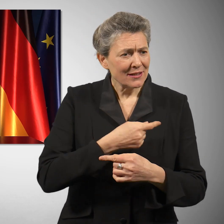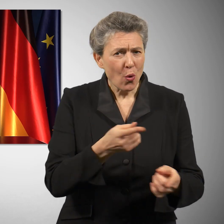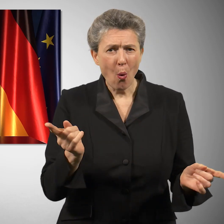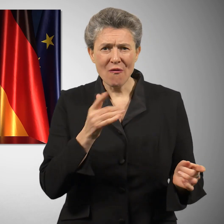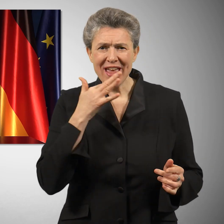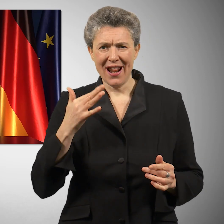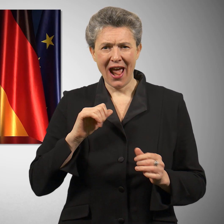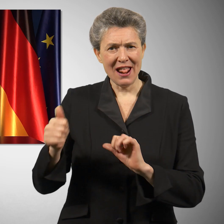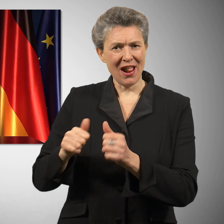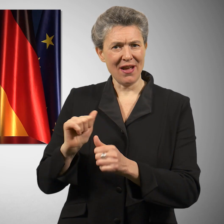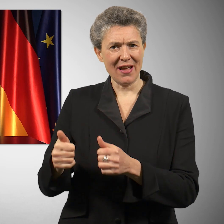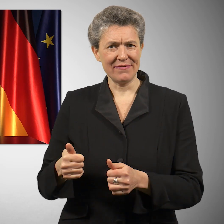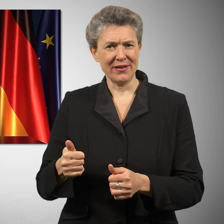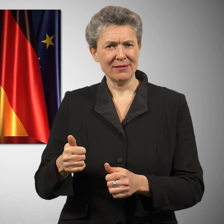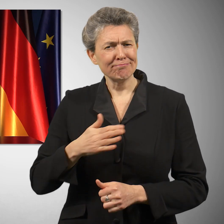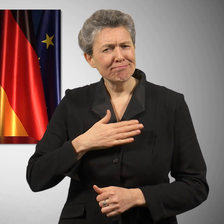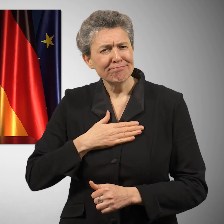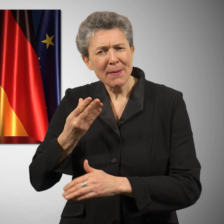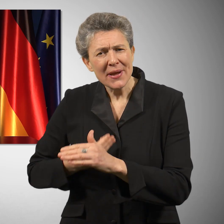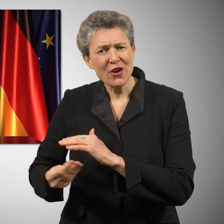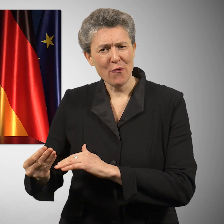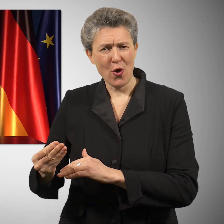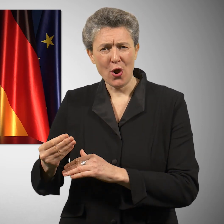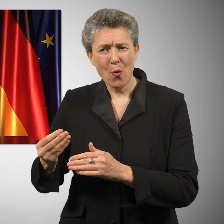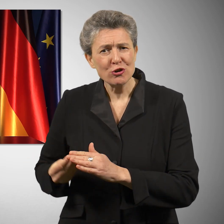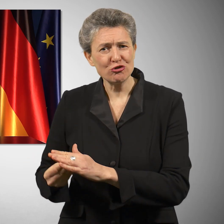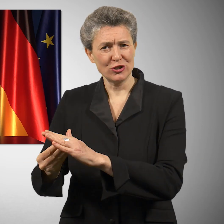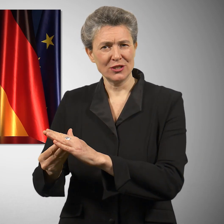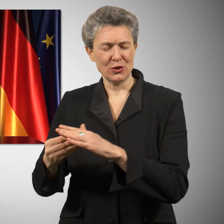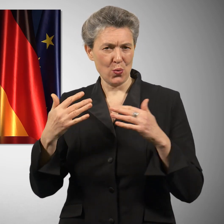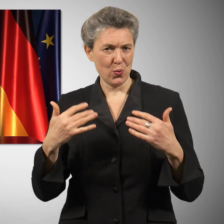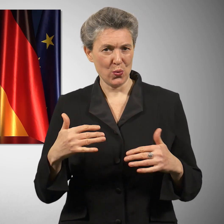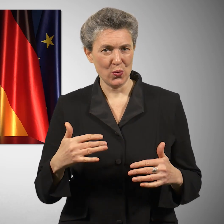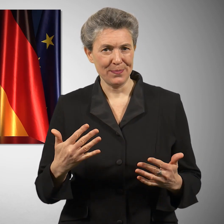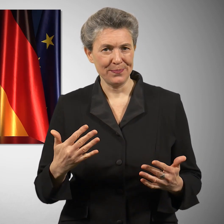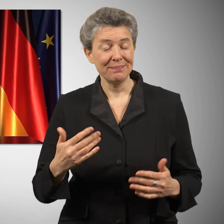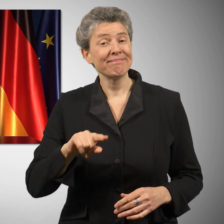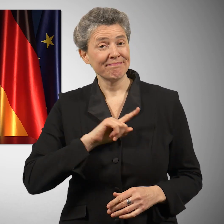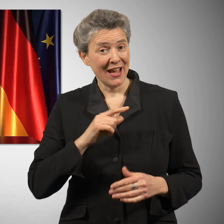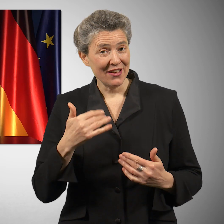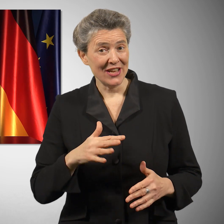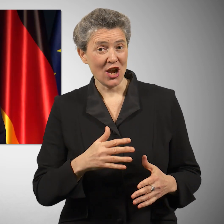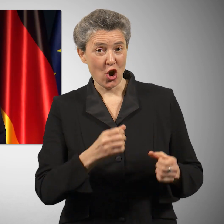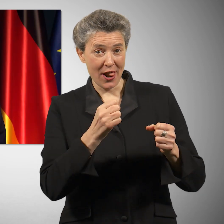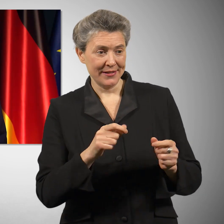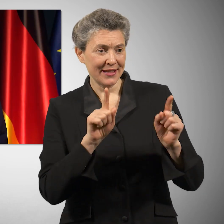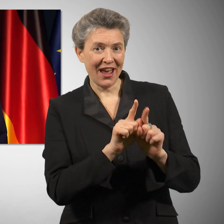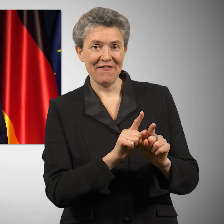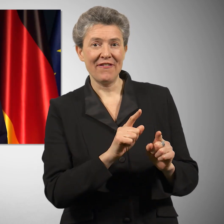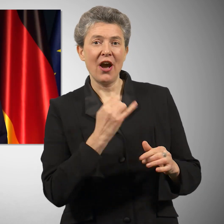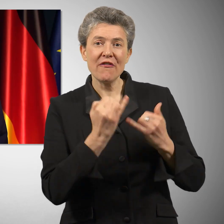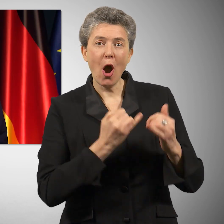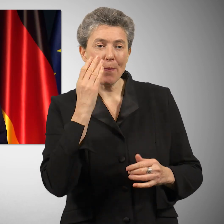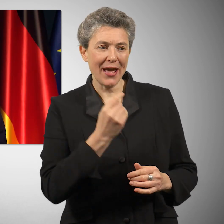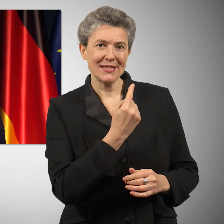Mitgefühl und der Hilfsbereitschaft, mit denen so viele von Ihnen, den Geflüchteten aus der Ukraine, begegnen. In Köln